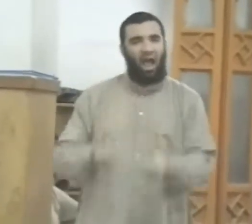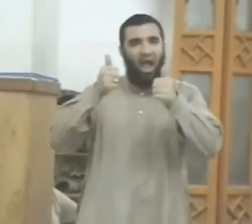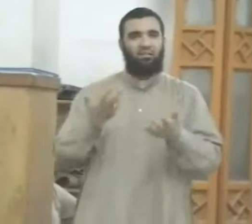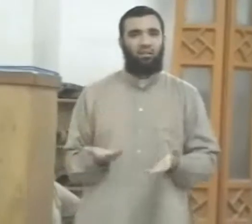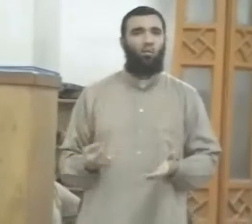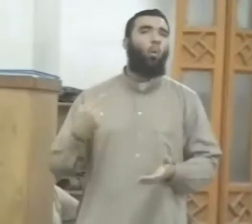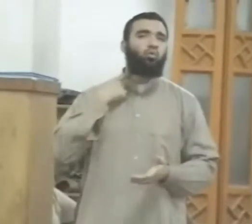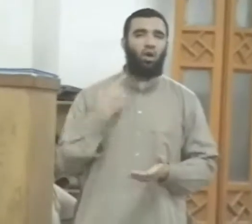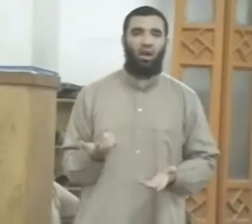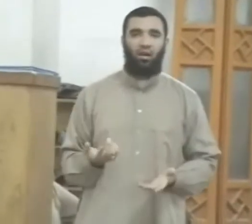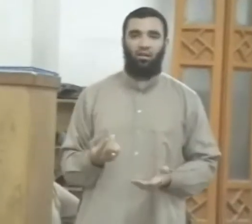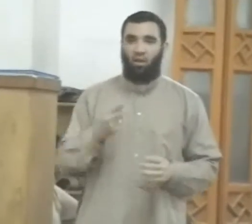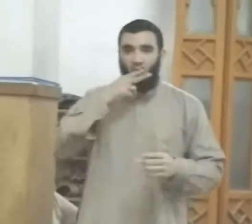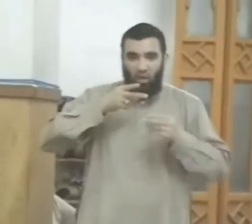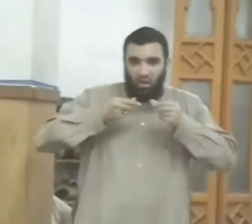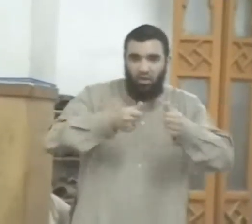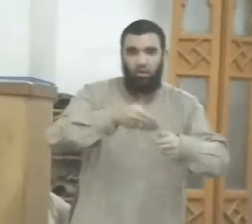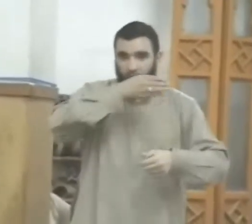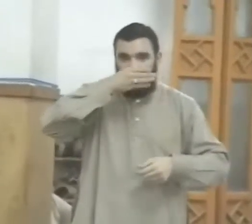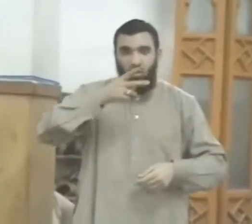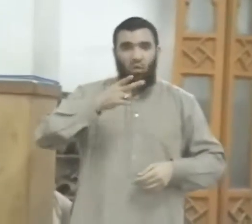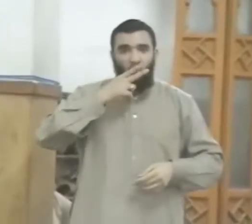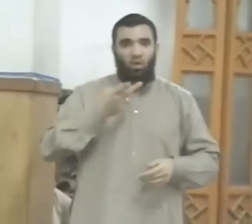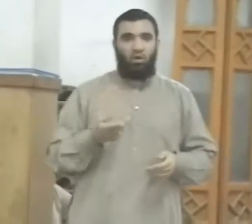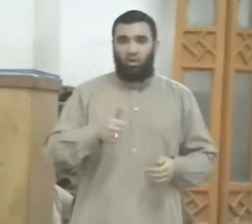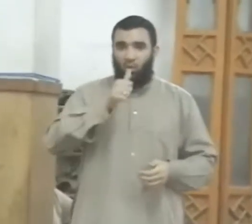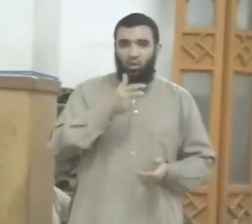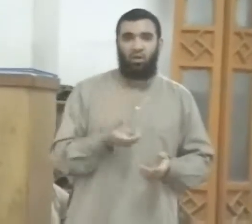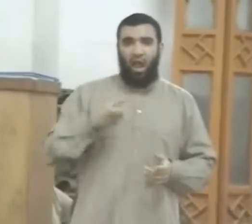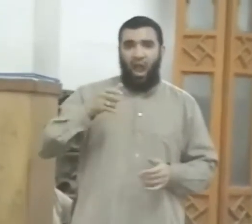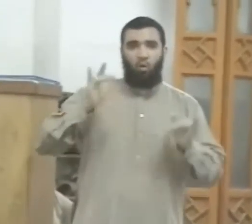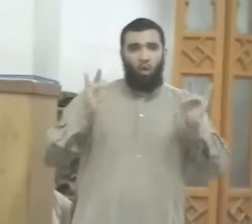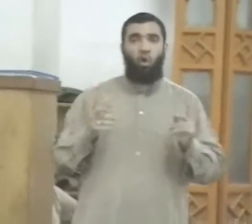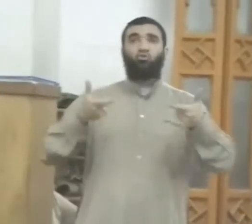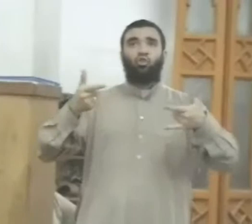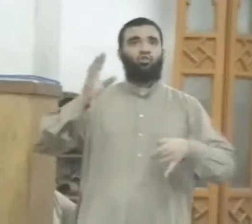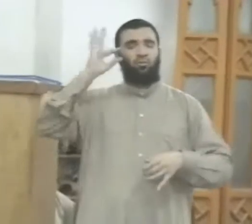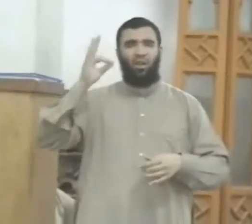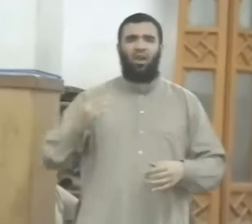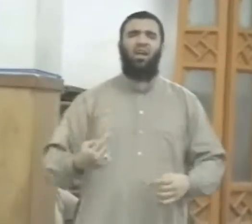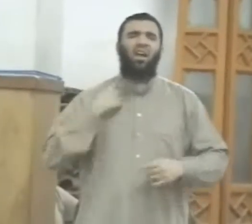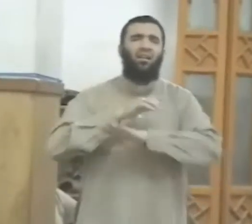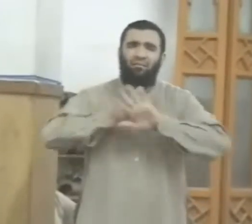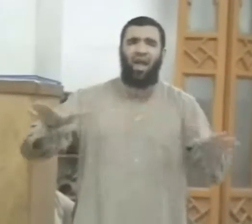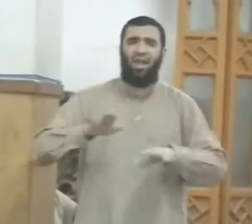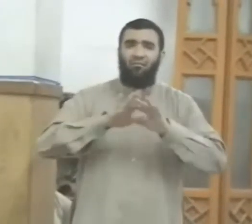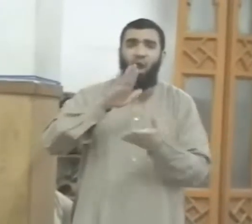المزاج، البانجو، الكوكايين، الهيروين، الحشيش والأفيون، الموضة